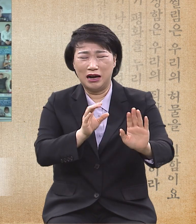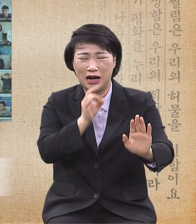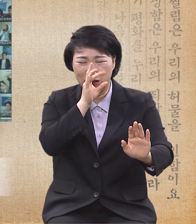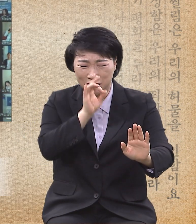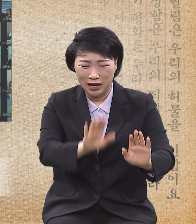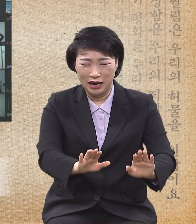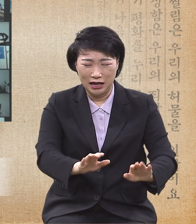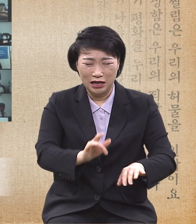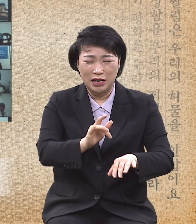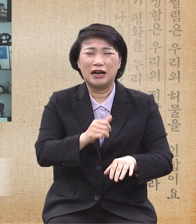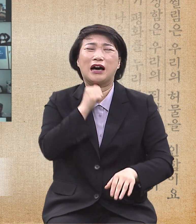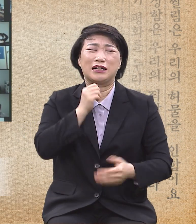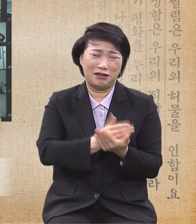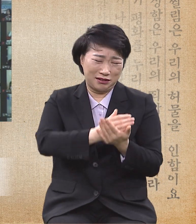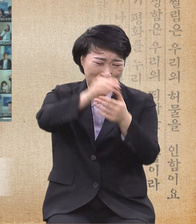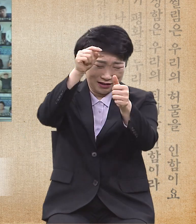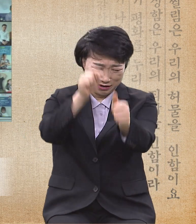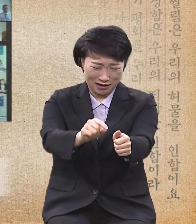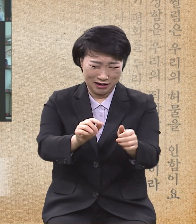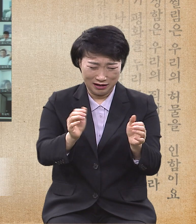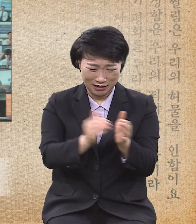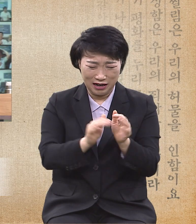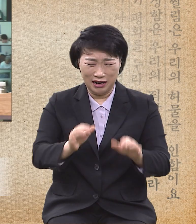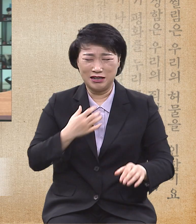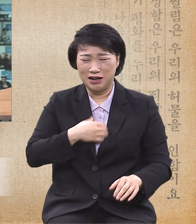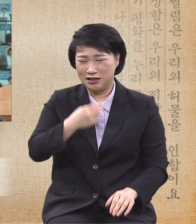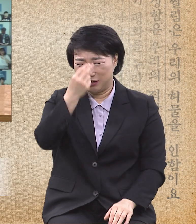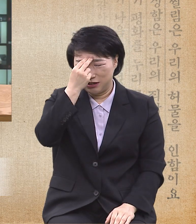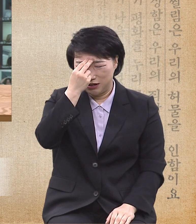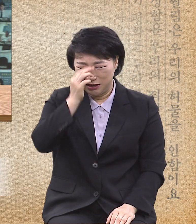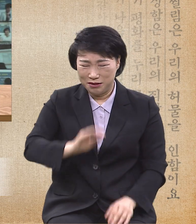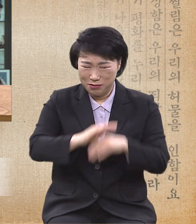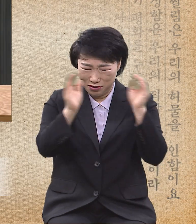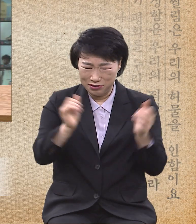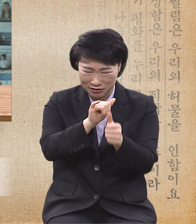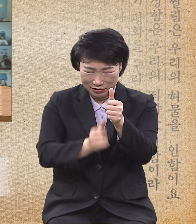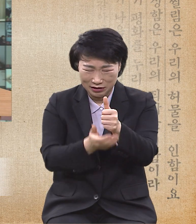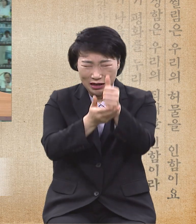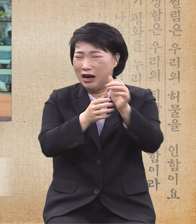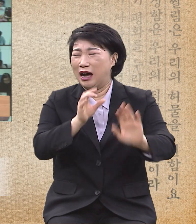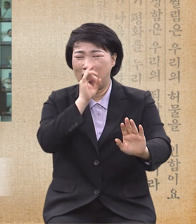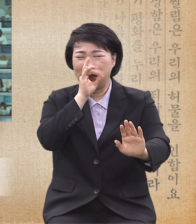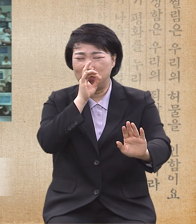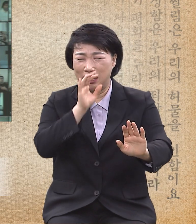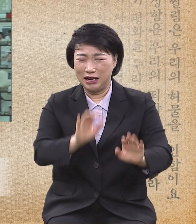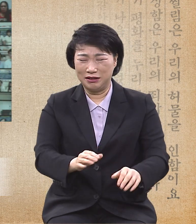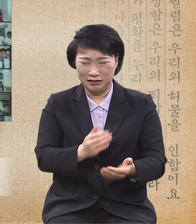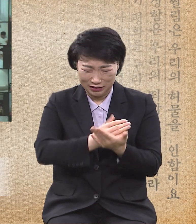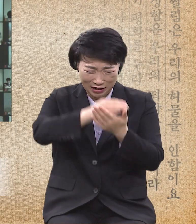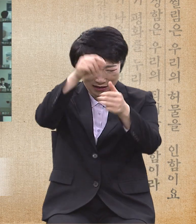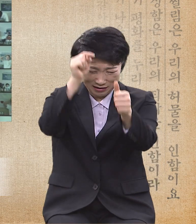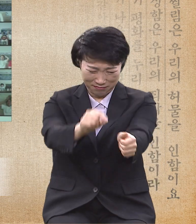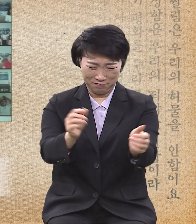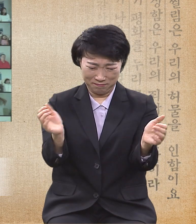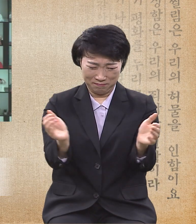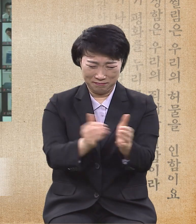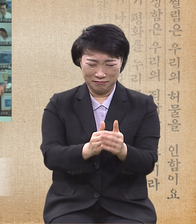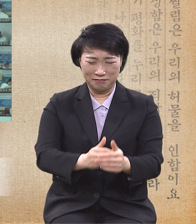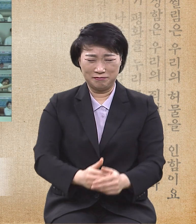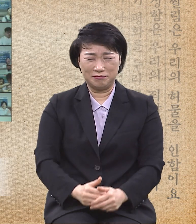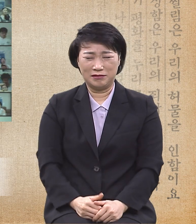없어. 너는 떠나가야 돼. 염려 근심 걱정도 대접받을 수 없어. 너는 떠나가야